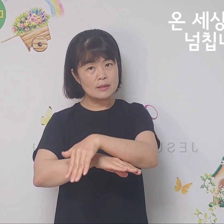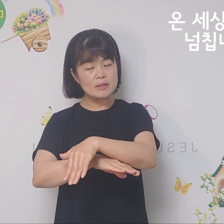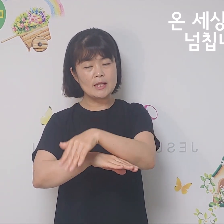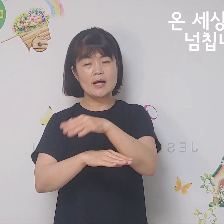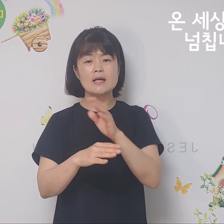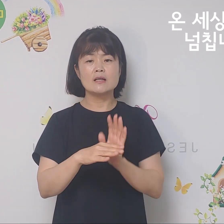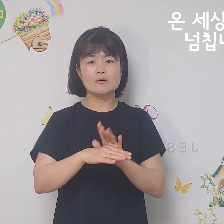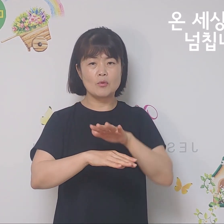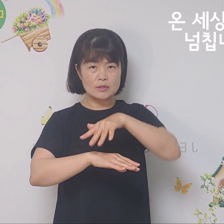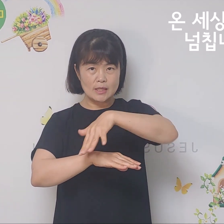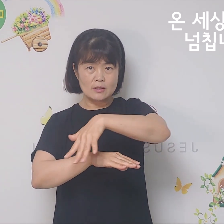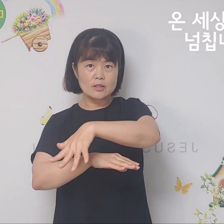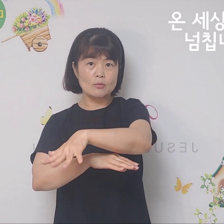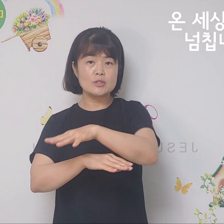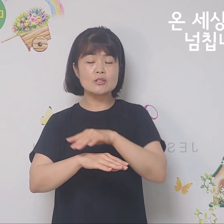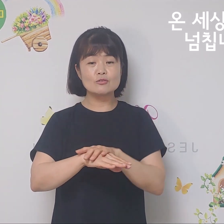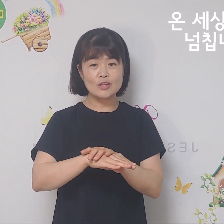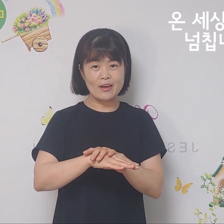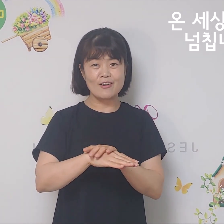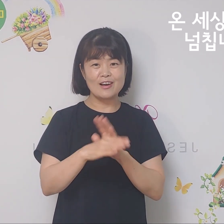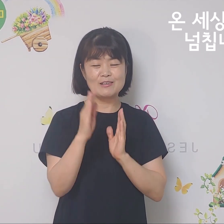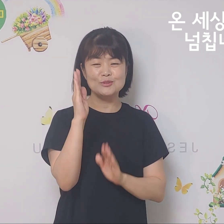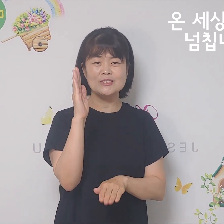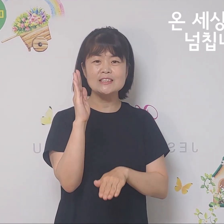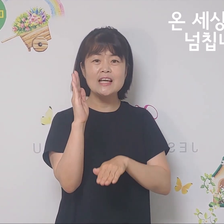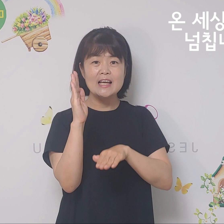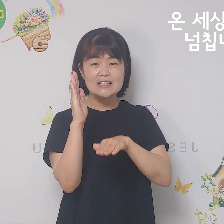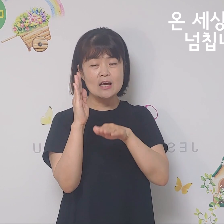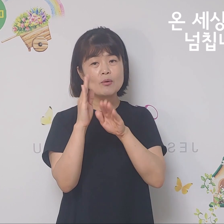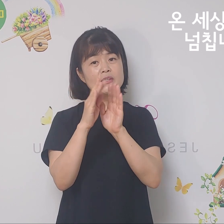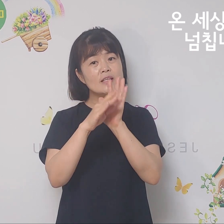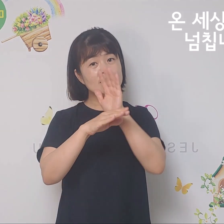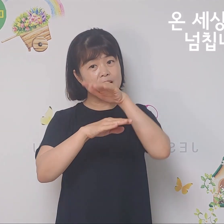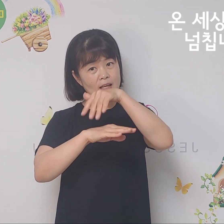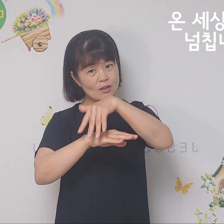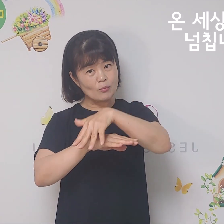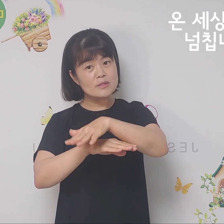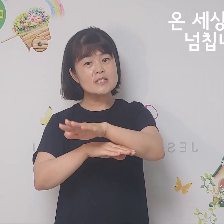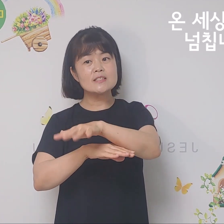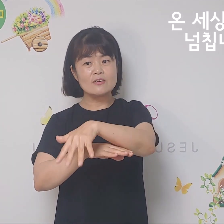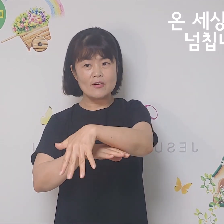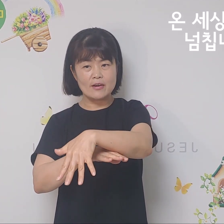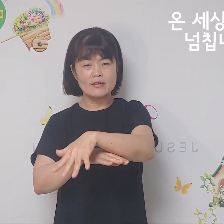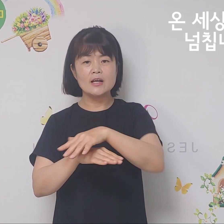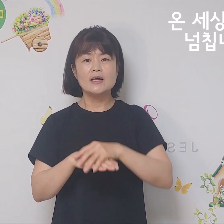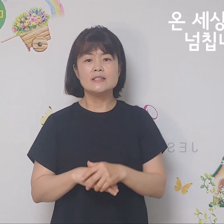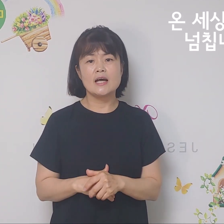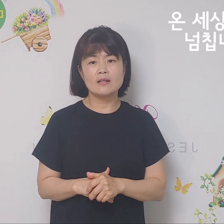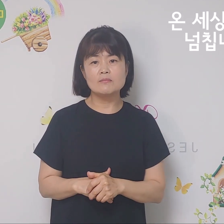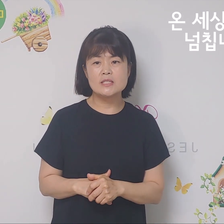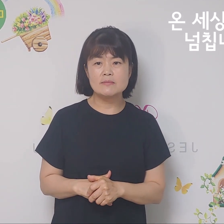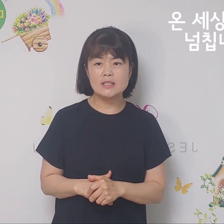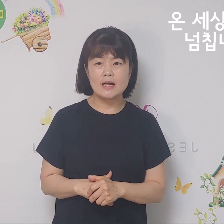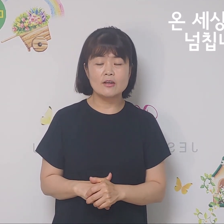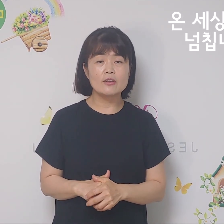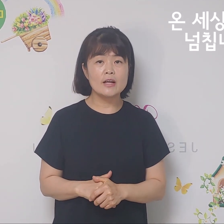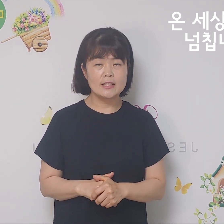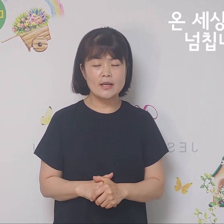합니다. 그래서 뭐 그냥 이렇게 넘치셔도 돼요. 아무튼 채웠는데 그게 넘치는 거예요. 자, 넘칩니다.